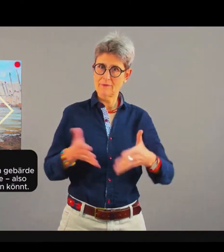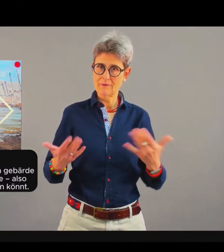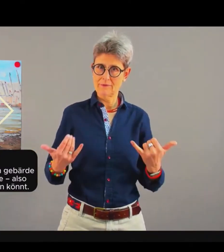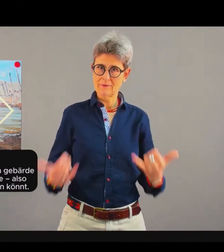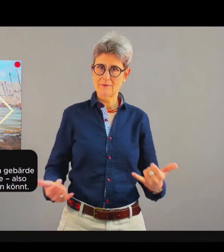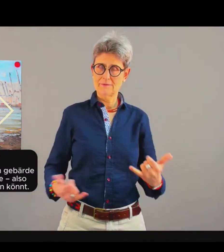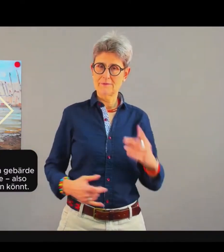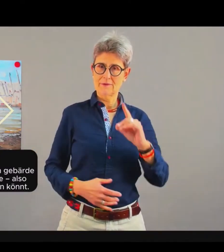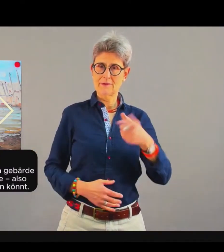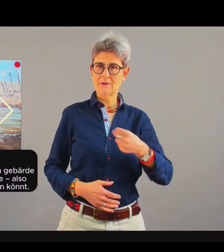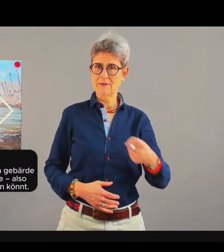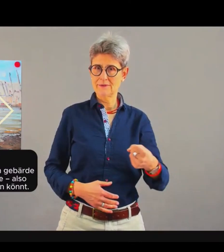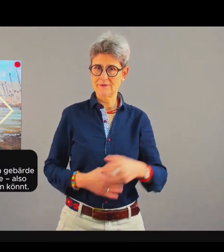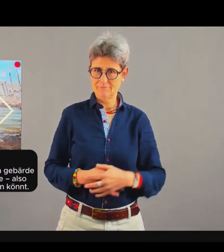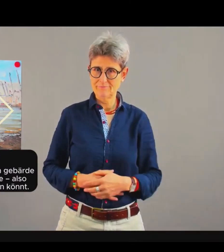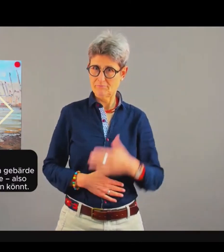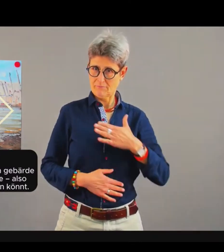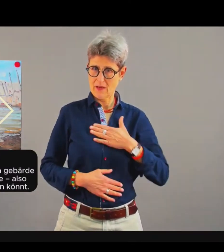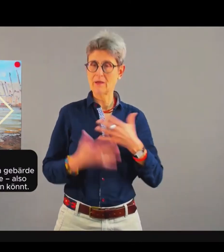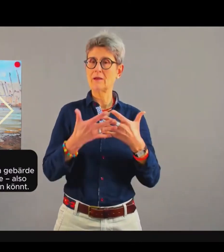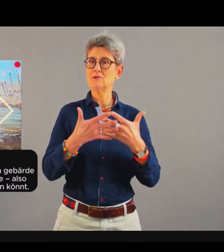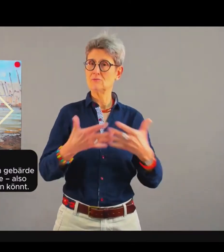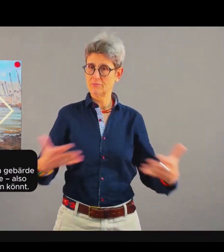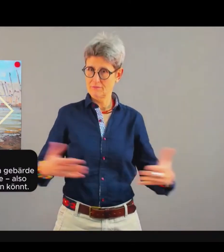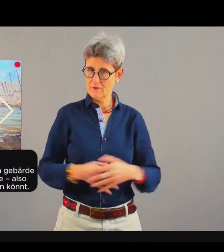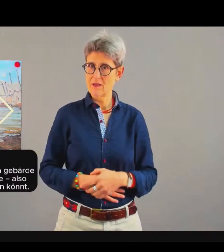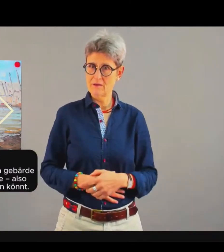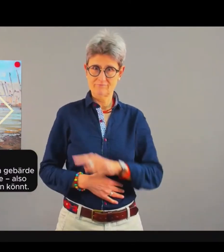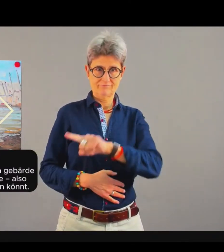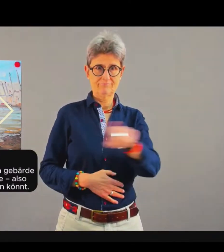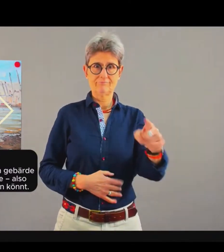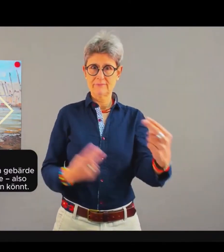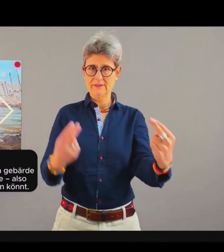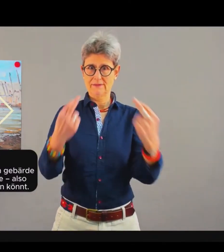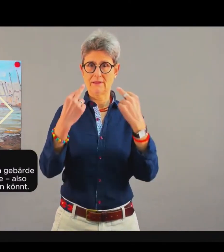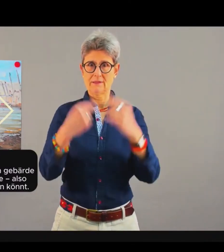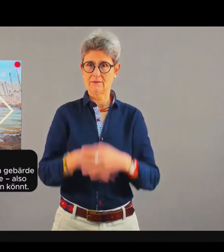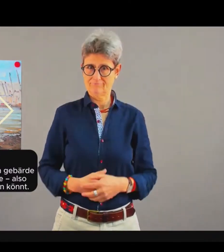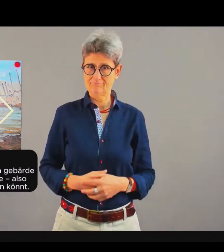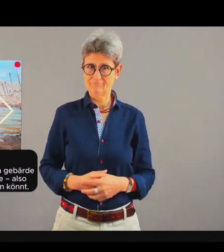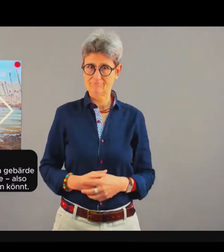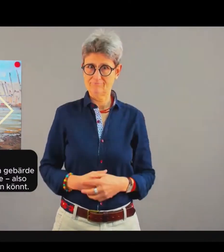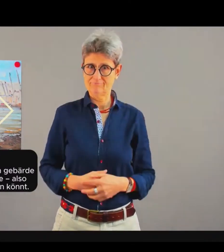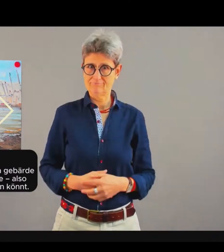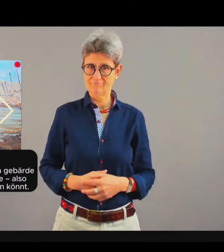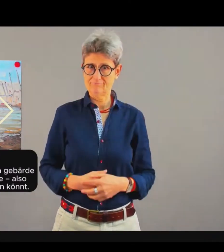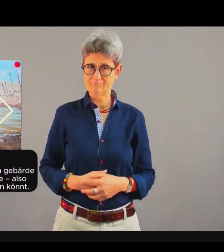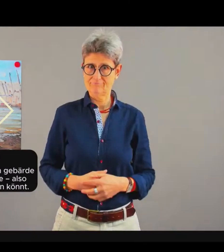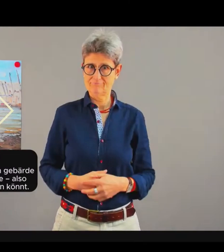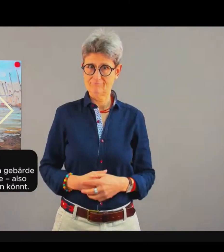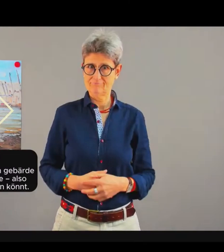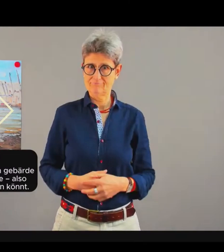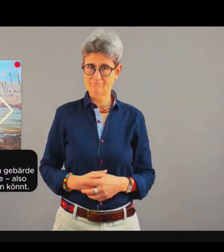Museumsdienst Hamburg. Ich gebärde in DGS meiner Muttersprache. Ich bin also Native Speaker, wie ihr sehen könnt.